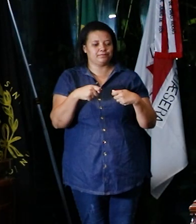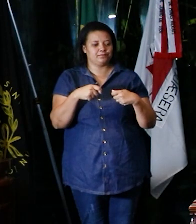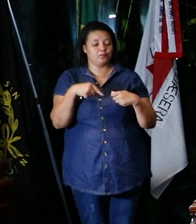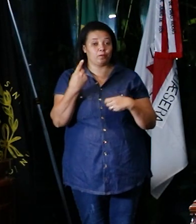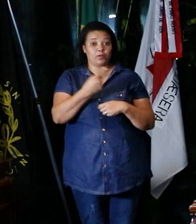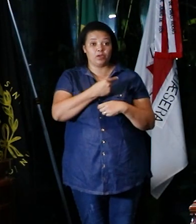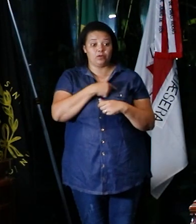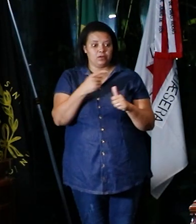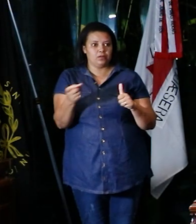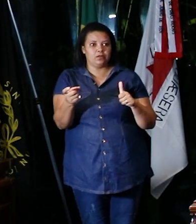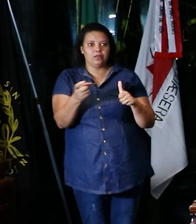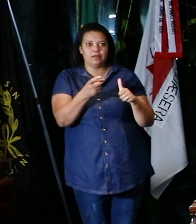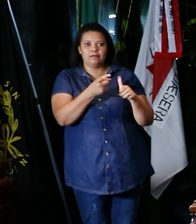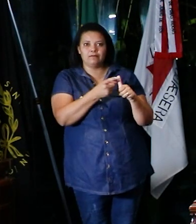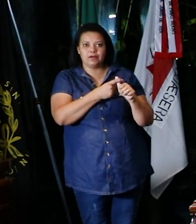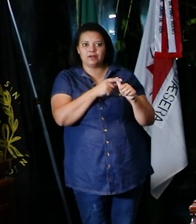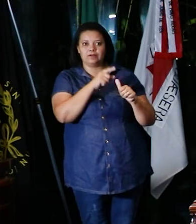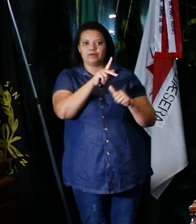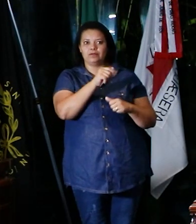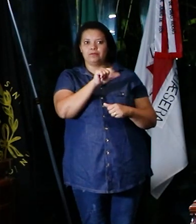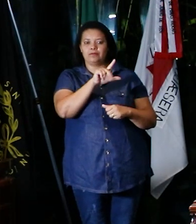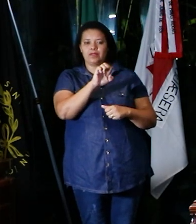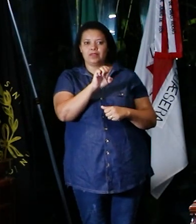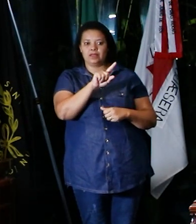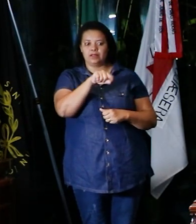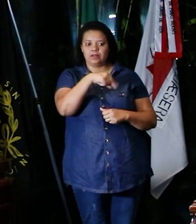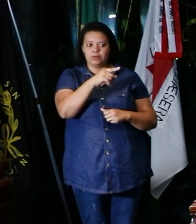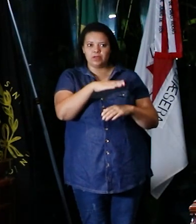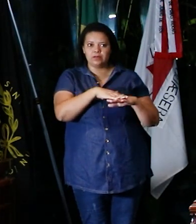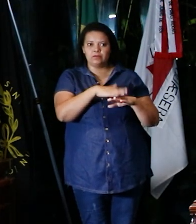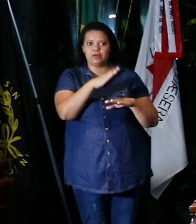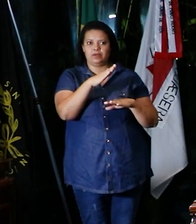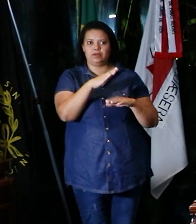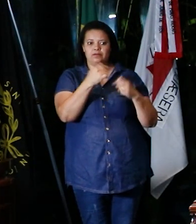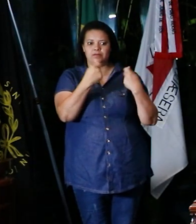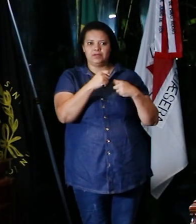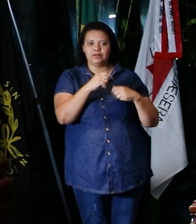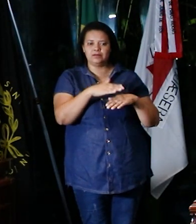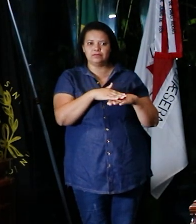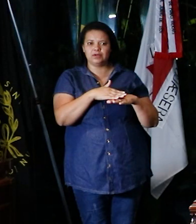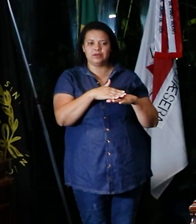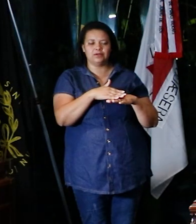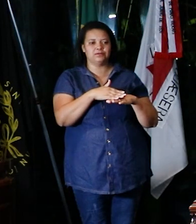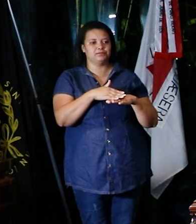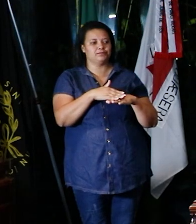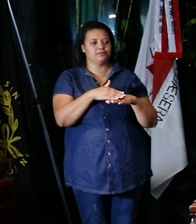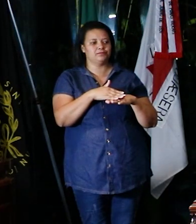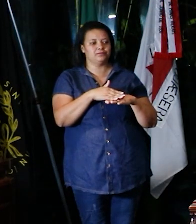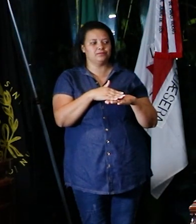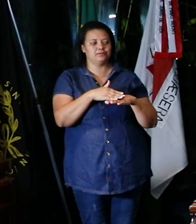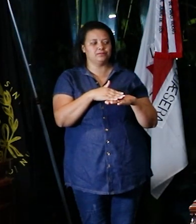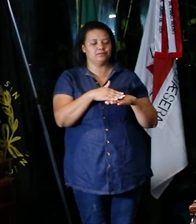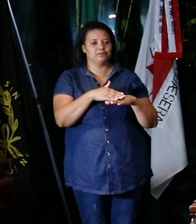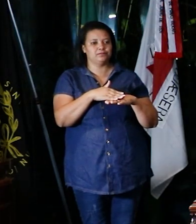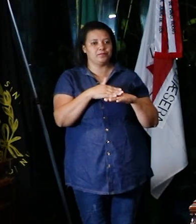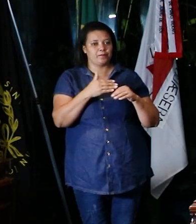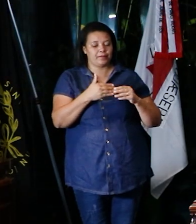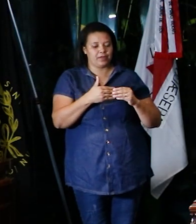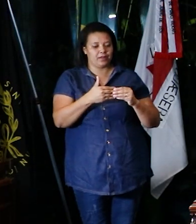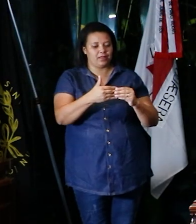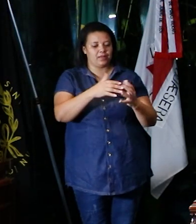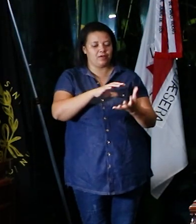lhe devendo tanto, ainda iríamos lhe cobrar mais uns tantos? Mas leva a bola